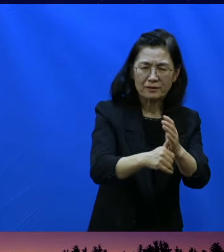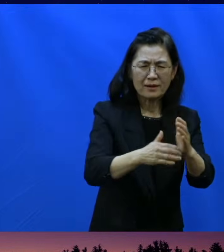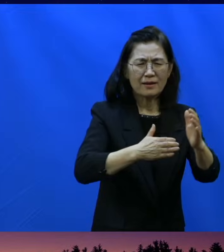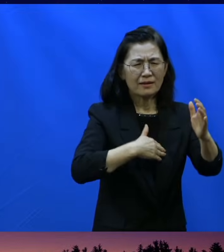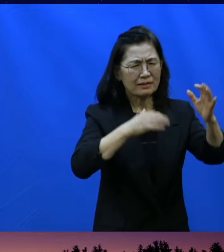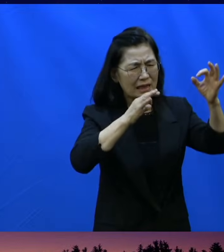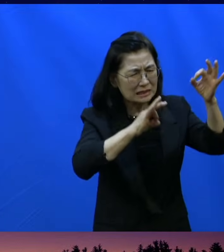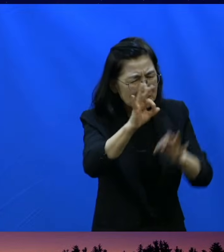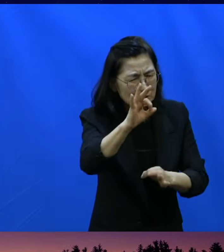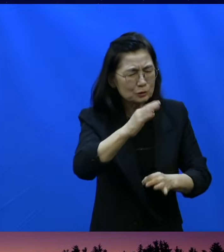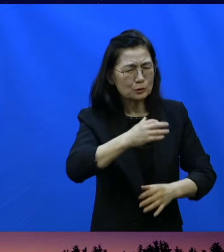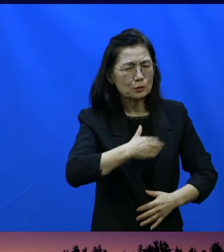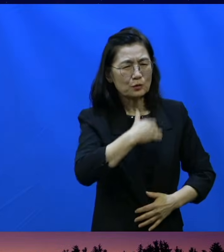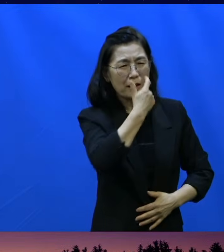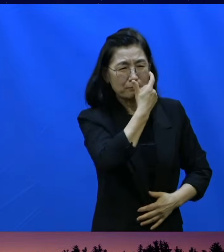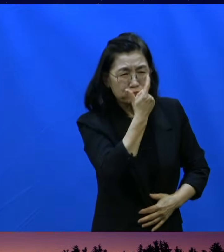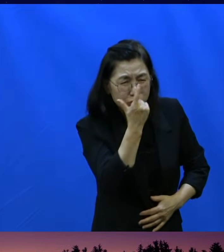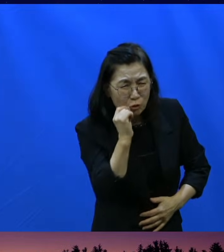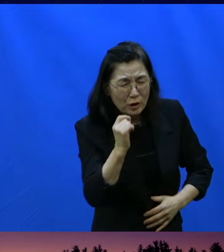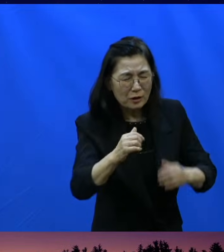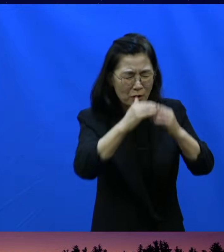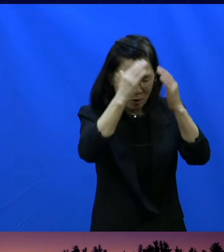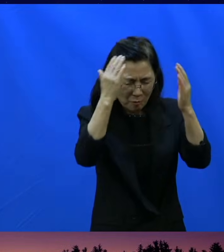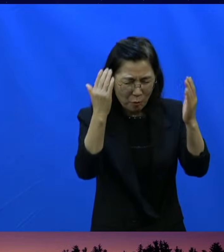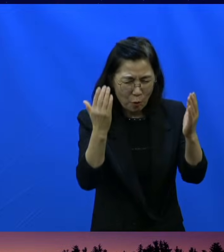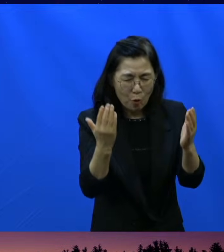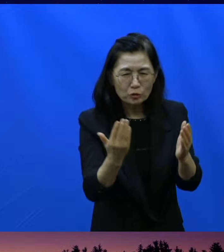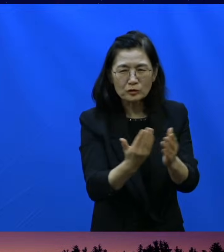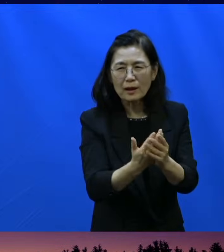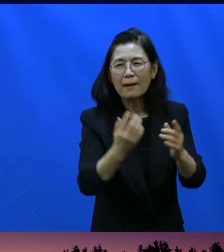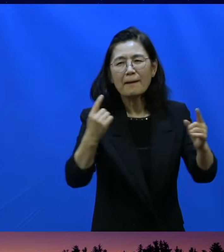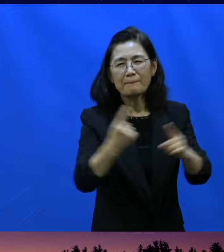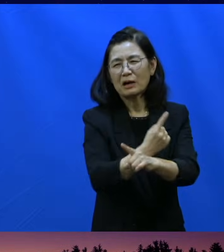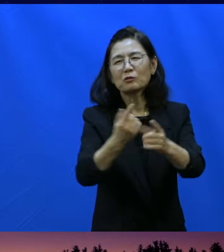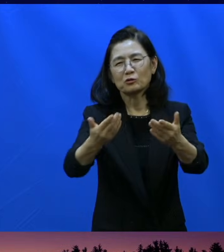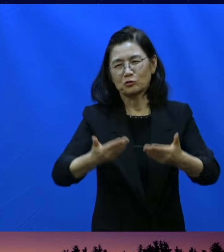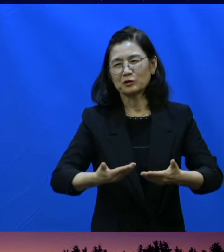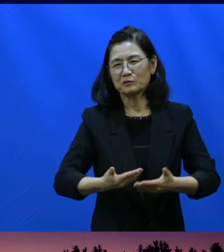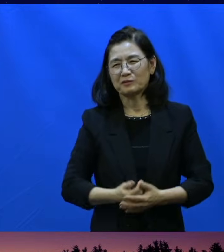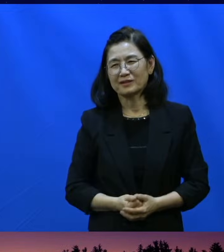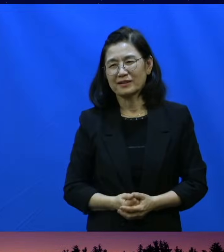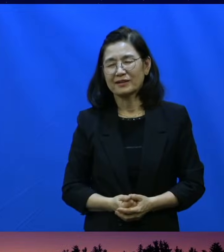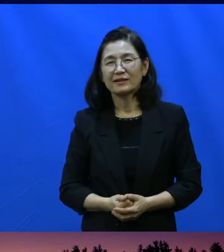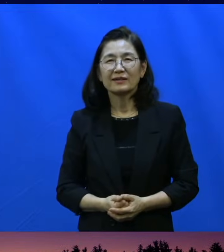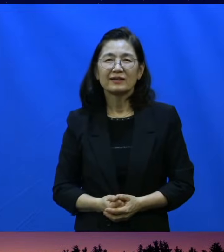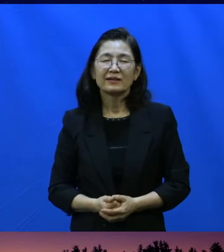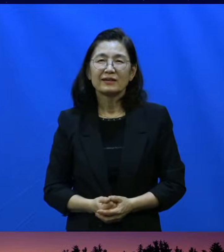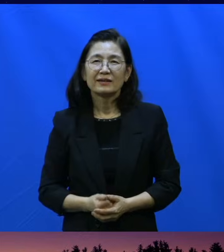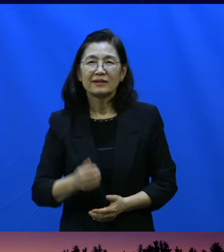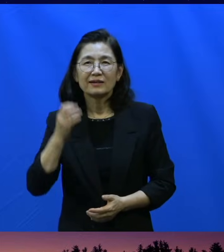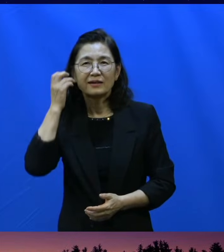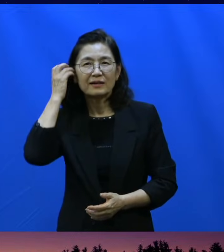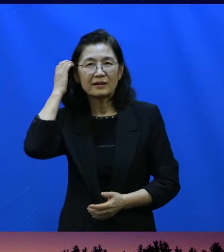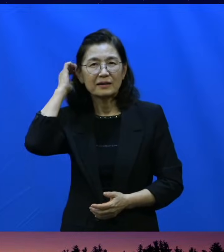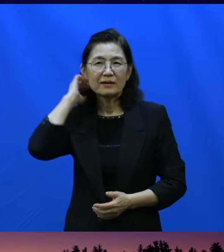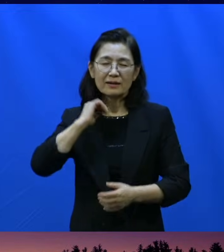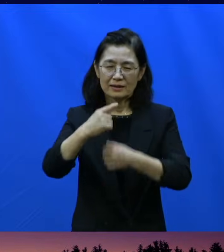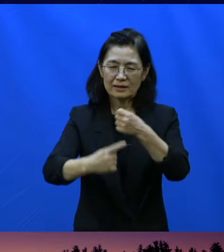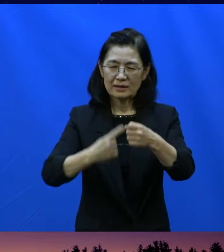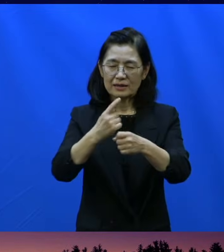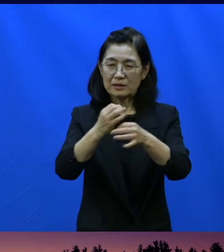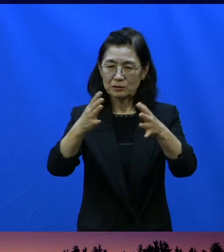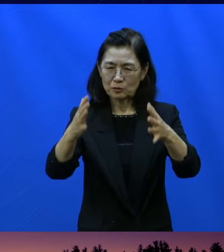네. 여러분, 한 해 동안 살아오는 동안에 실패를 또 경험하고 내 계획대로 안 되고